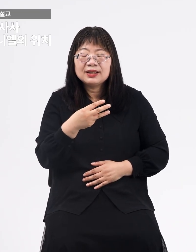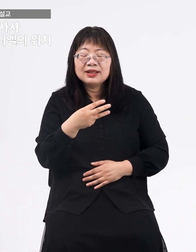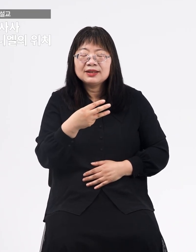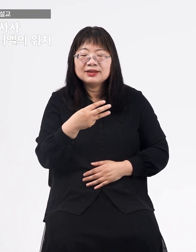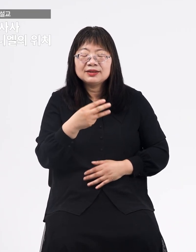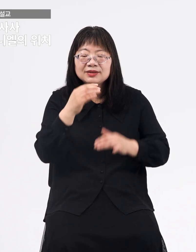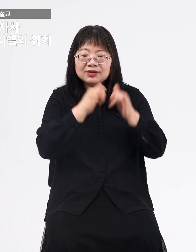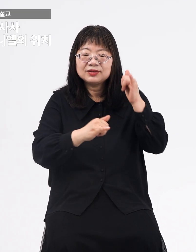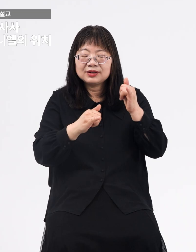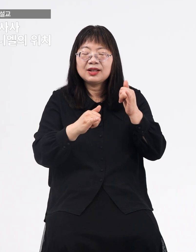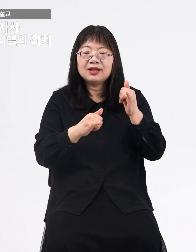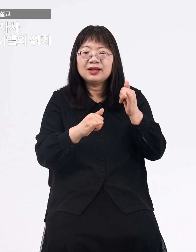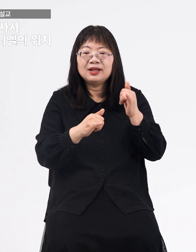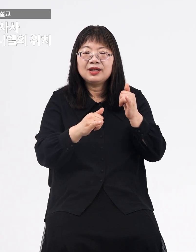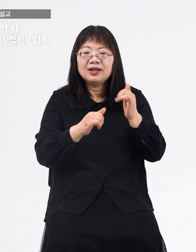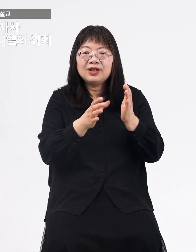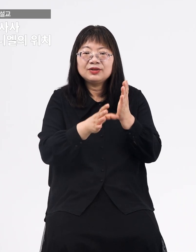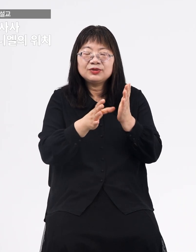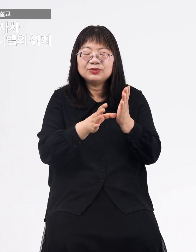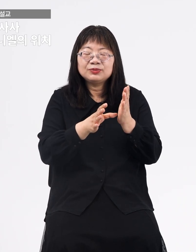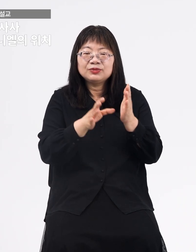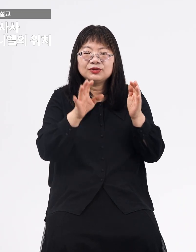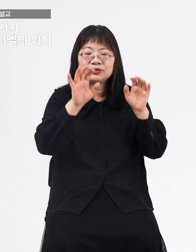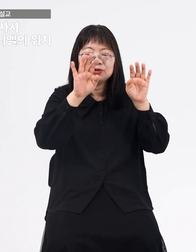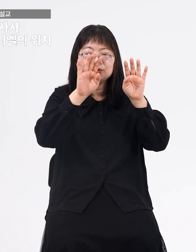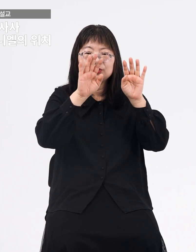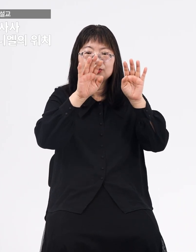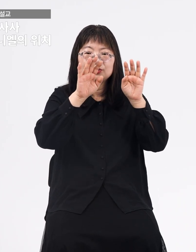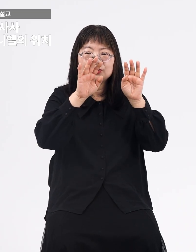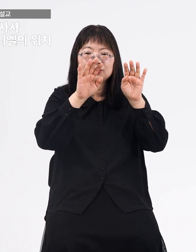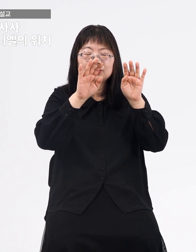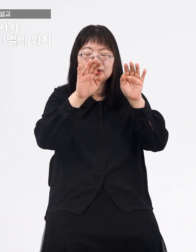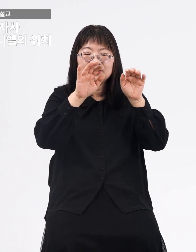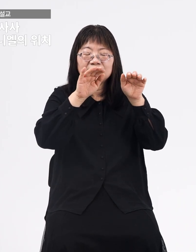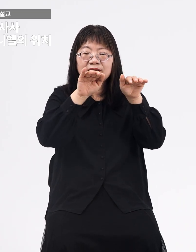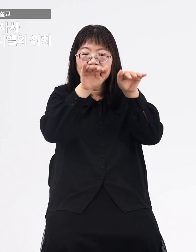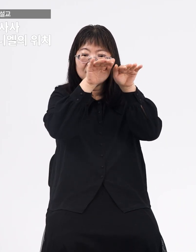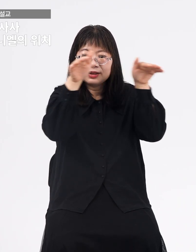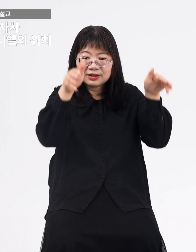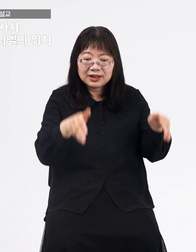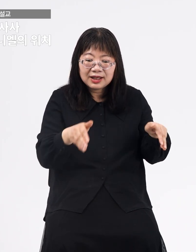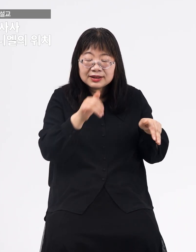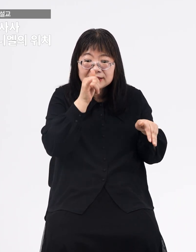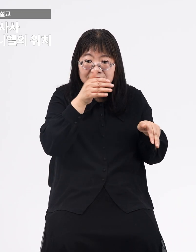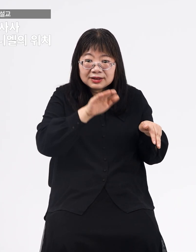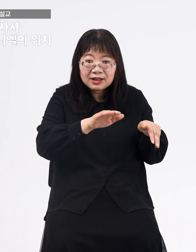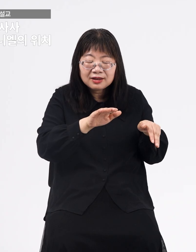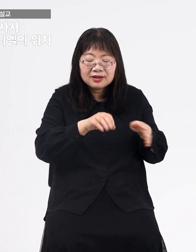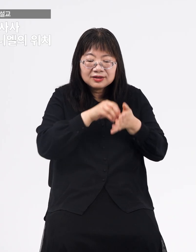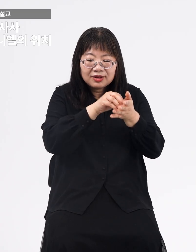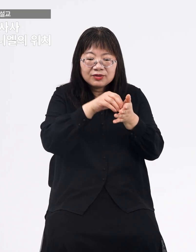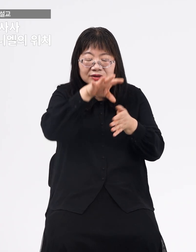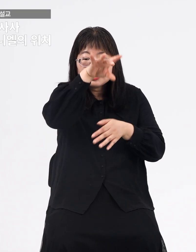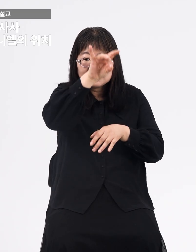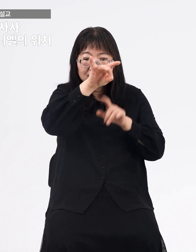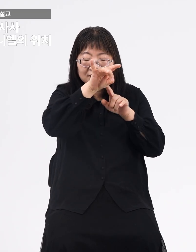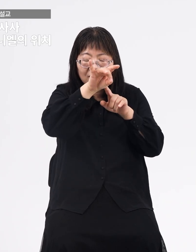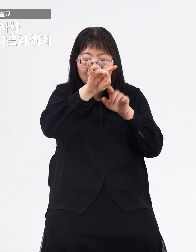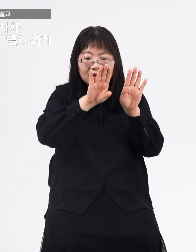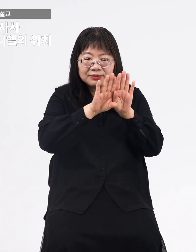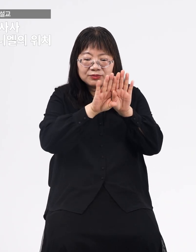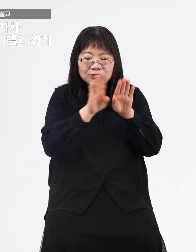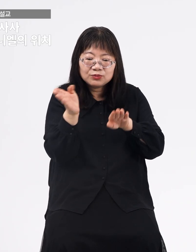유물관이 있어요. 거기에 들어가면 첫 입구부터 너무너무